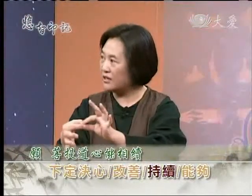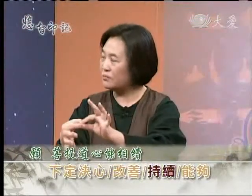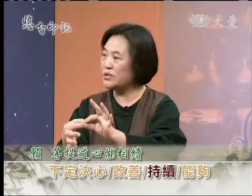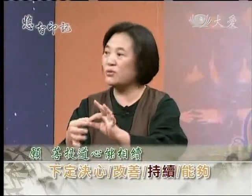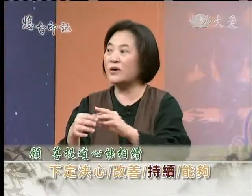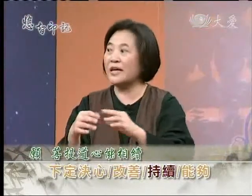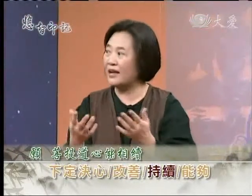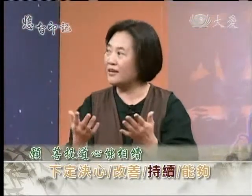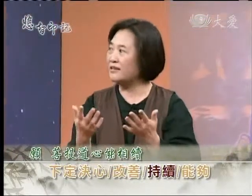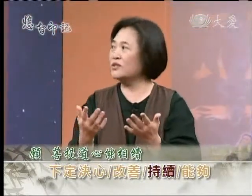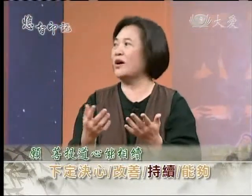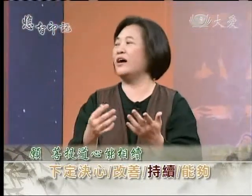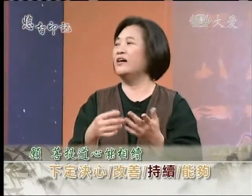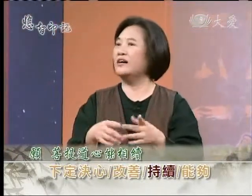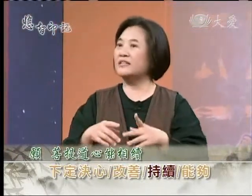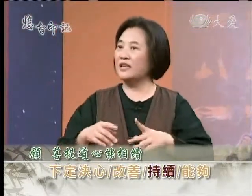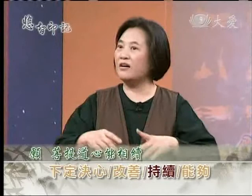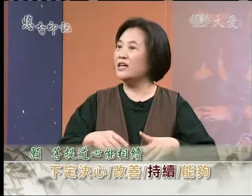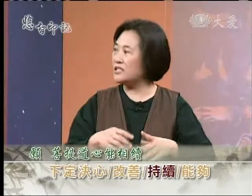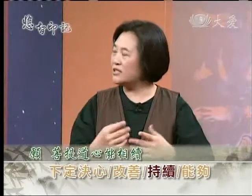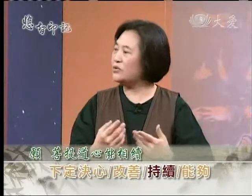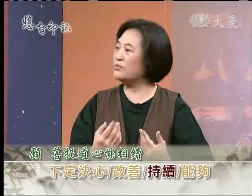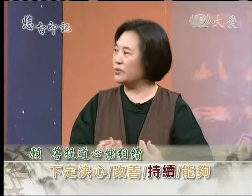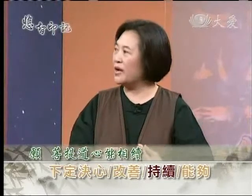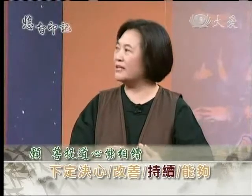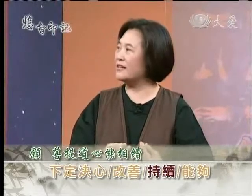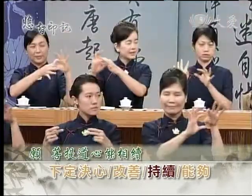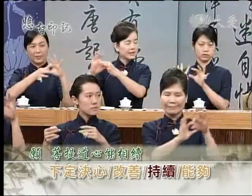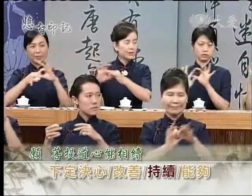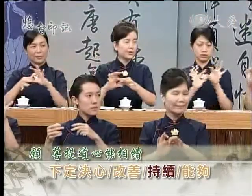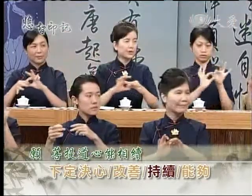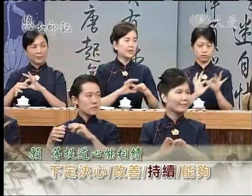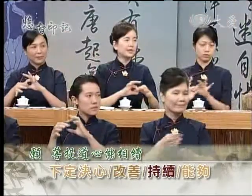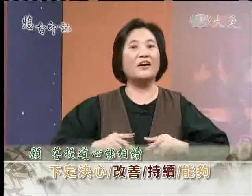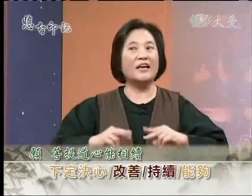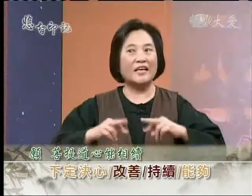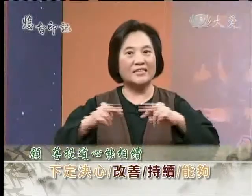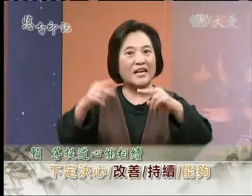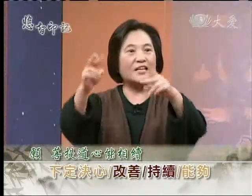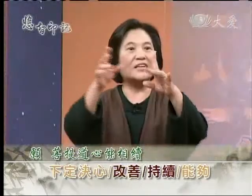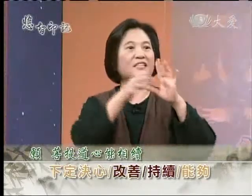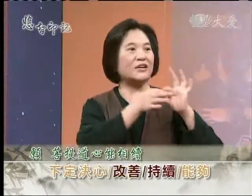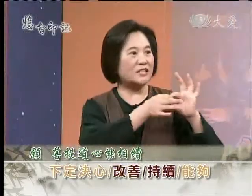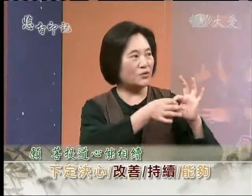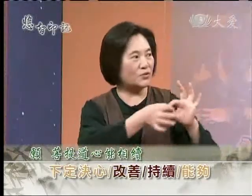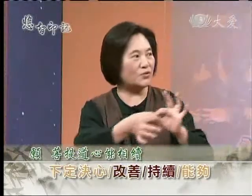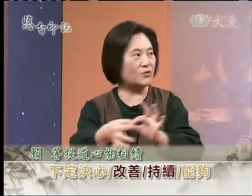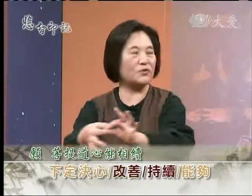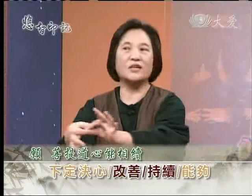不是说我改了就好，而是你要持续不断的改善，所以你要改善是要继续。